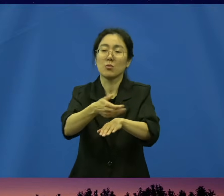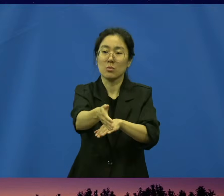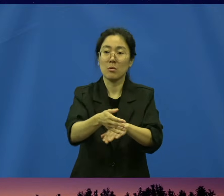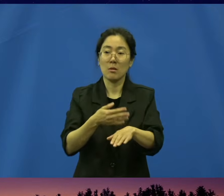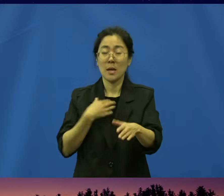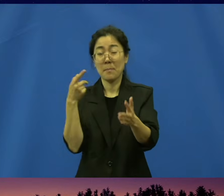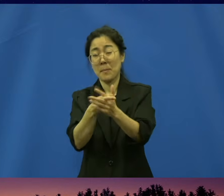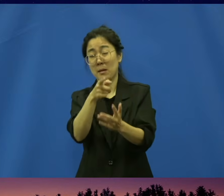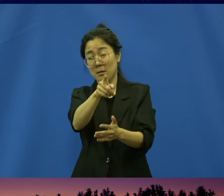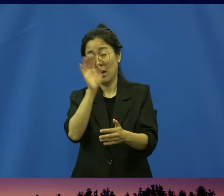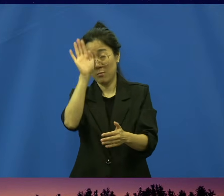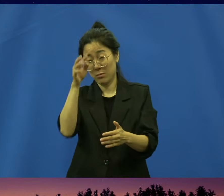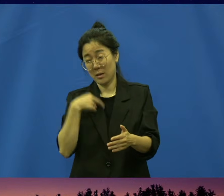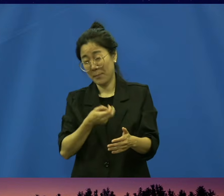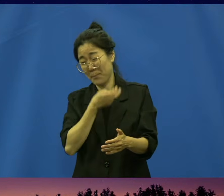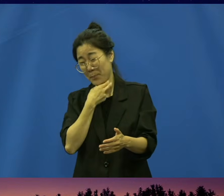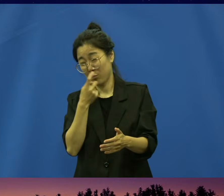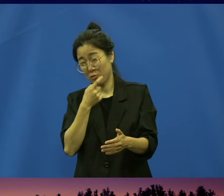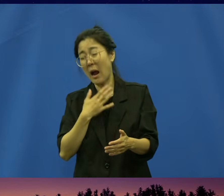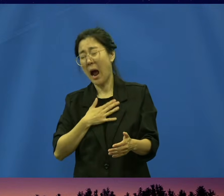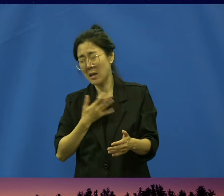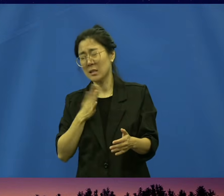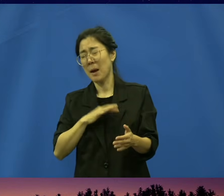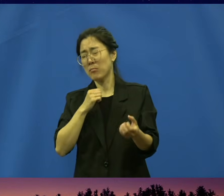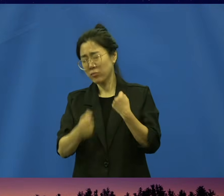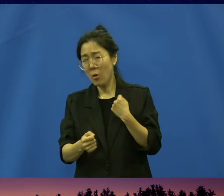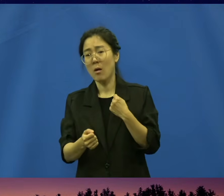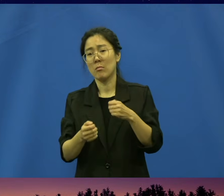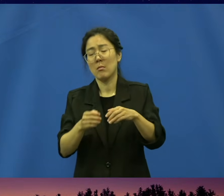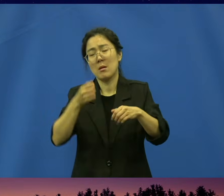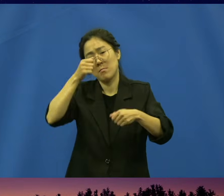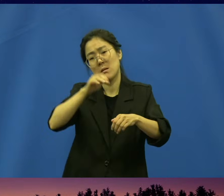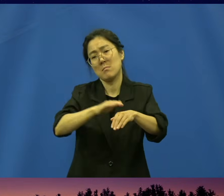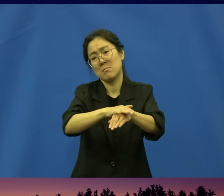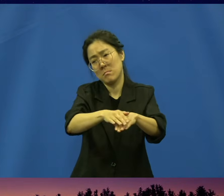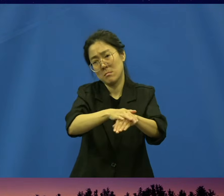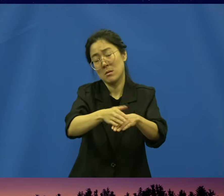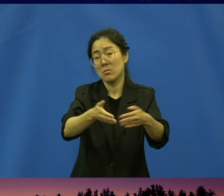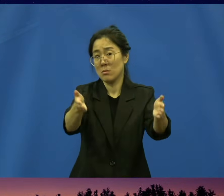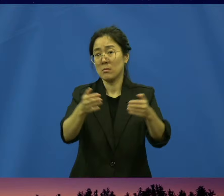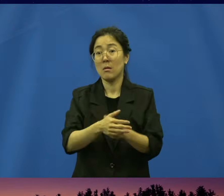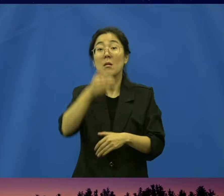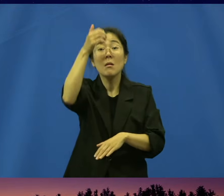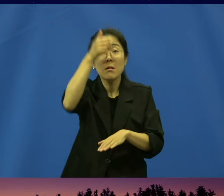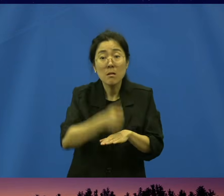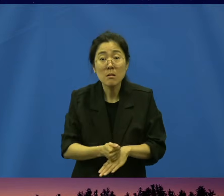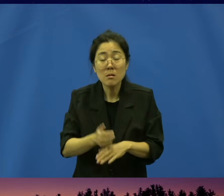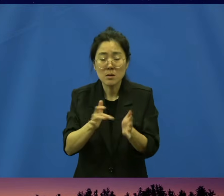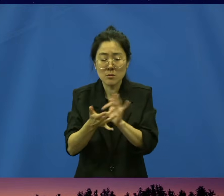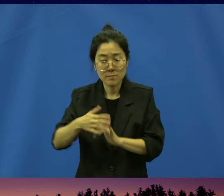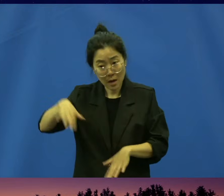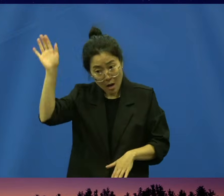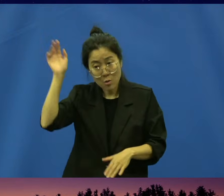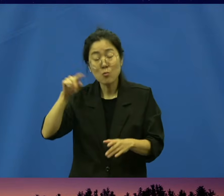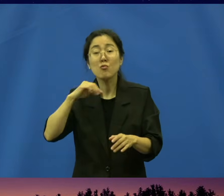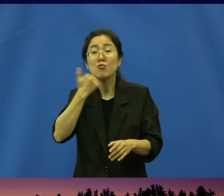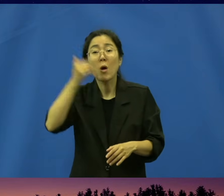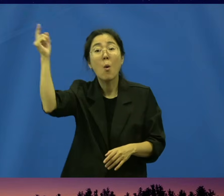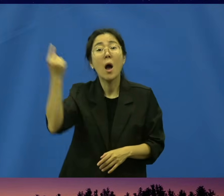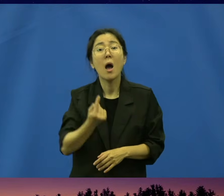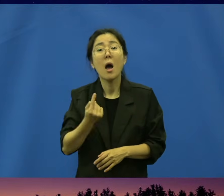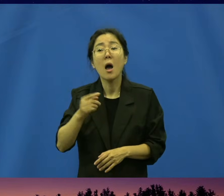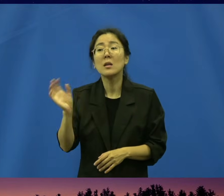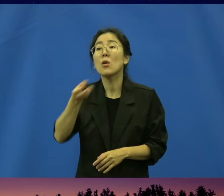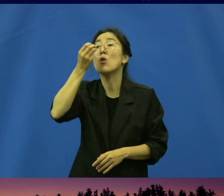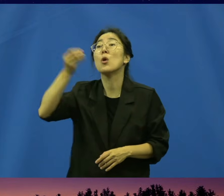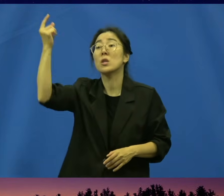그리고 너희가 서로 사랑하라 하는 새 계명을 주시고 보혜사 성령님, 포도나무의 비유, 성령이 하시는 일이